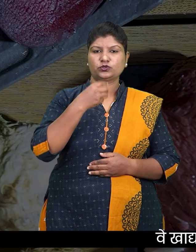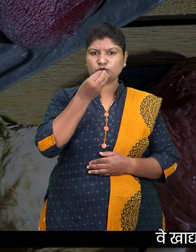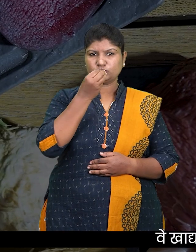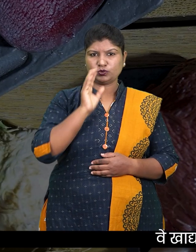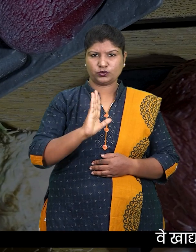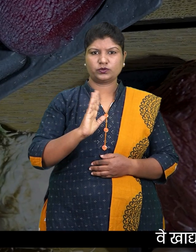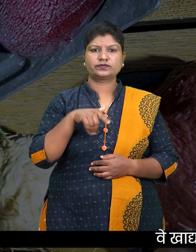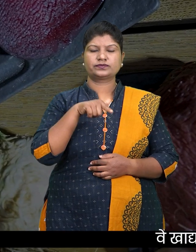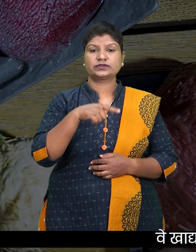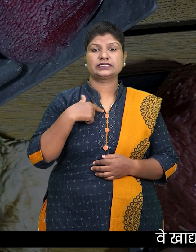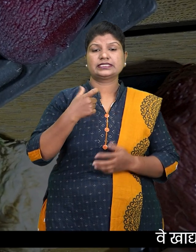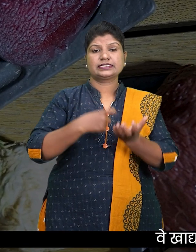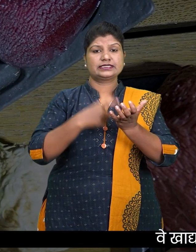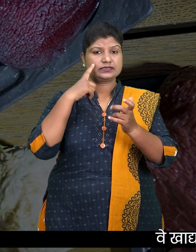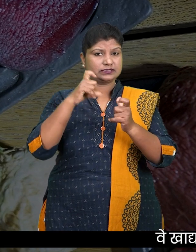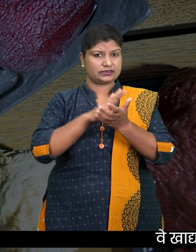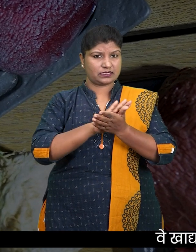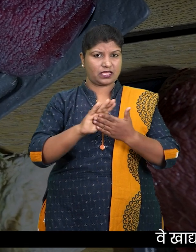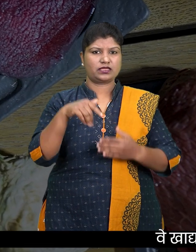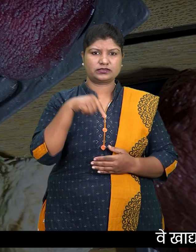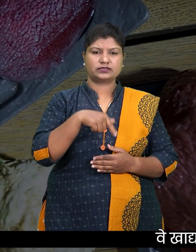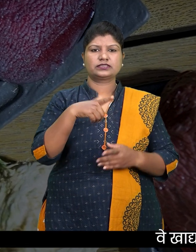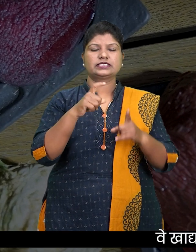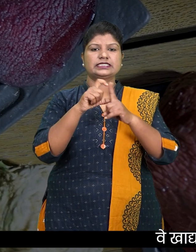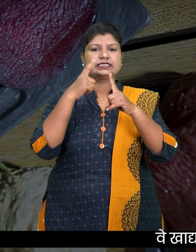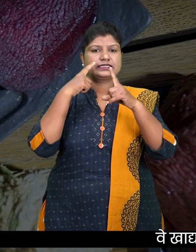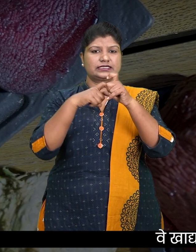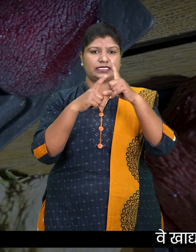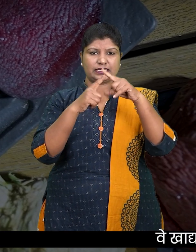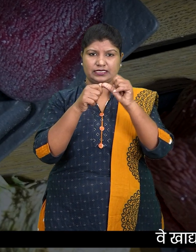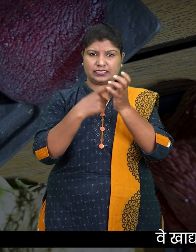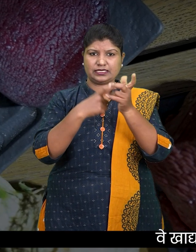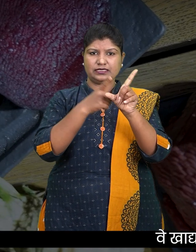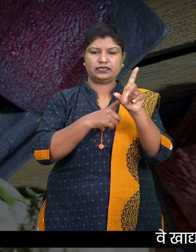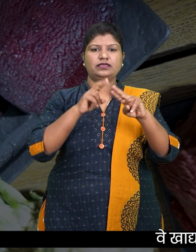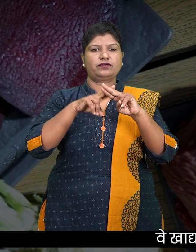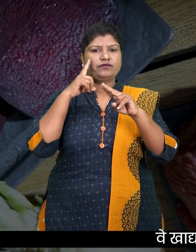वे खाद्य पदार्थ जो आहार रेशा में समृद्ध होते हैं,